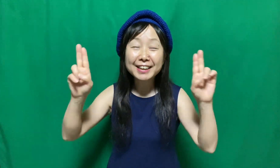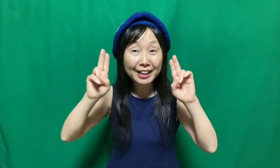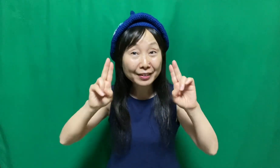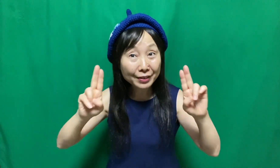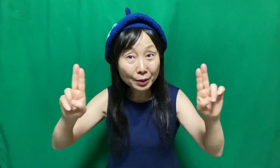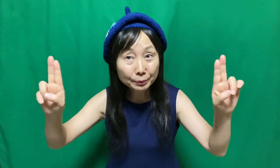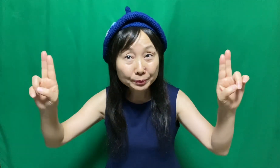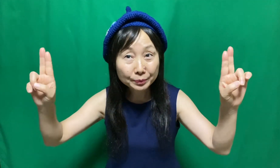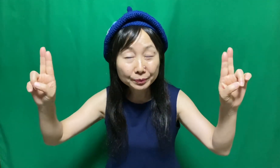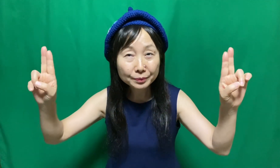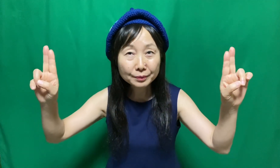ているよ。